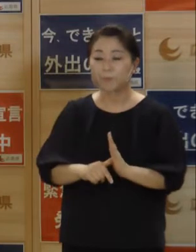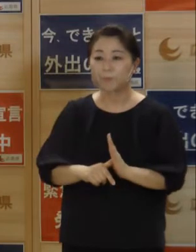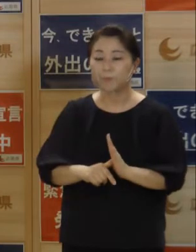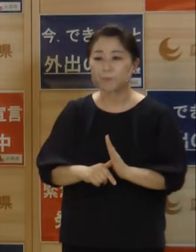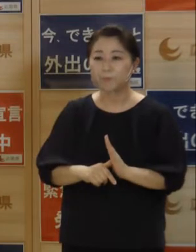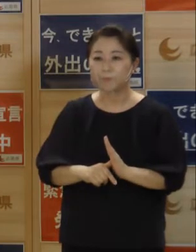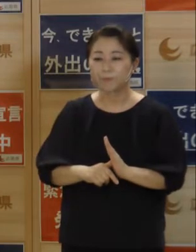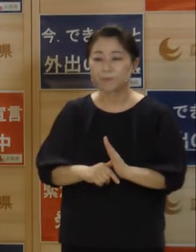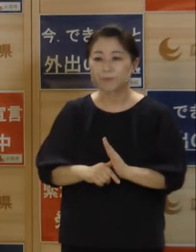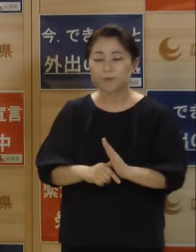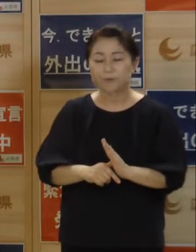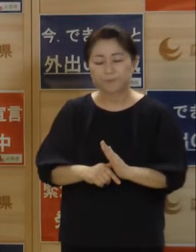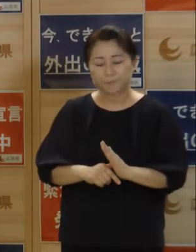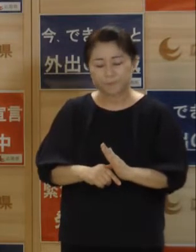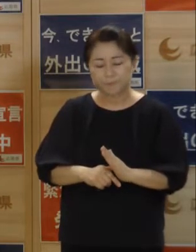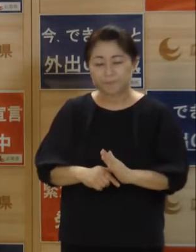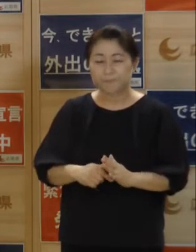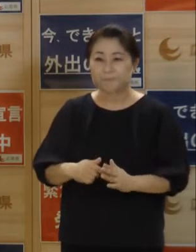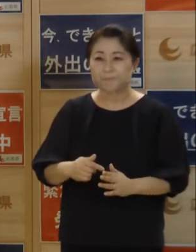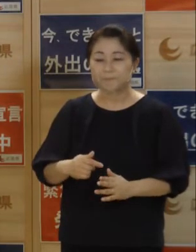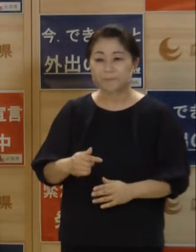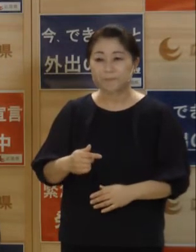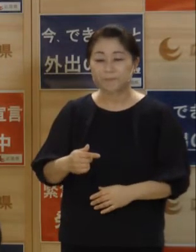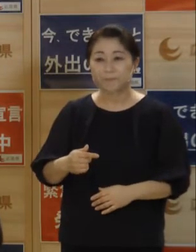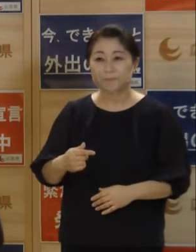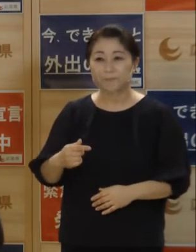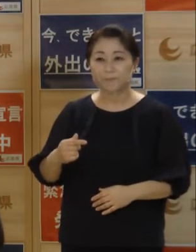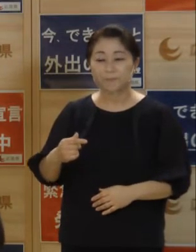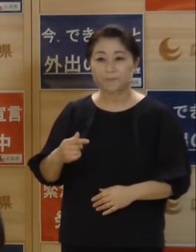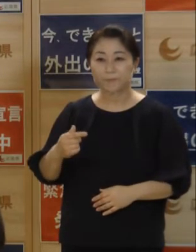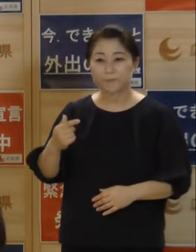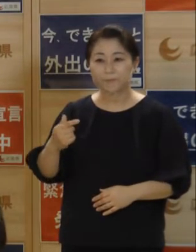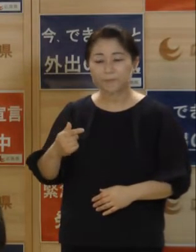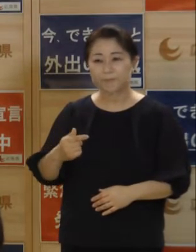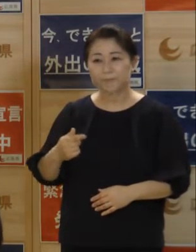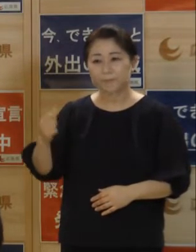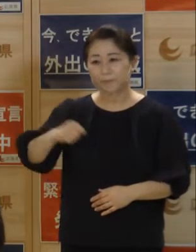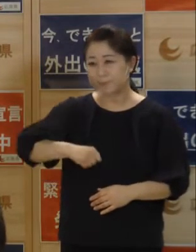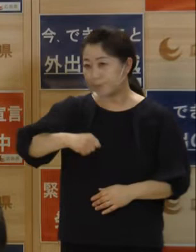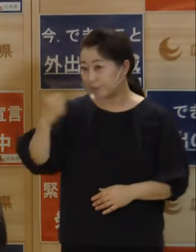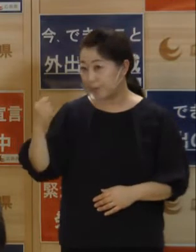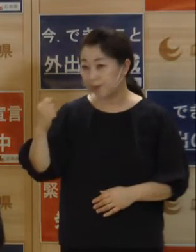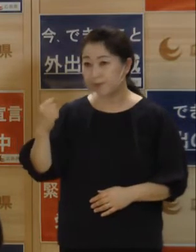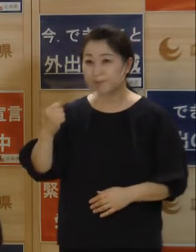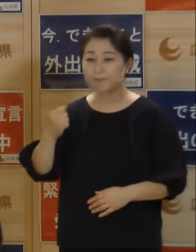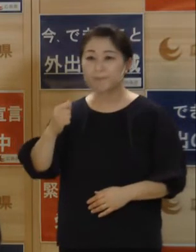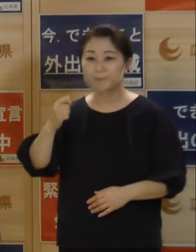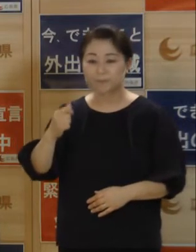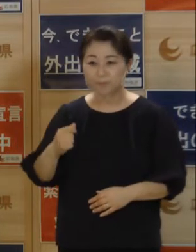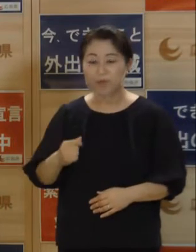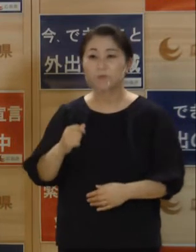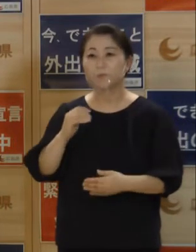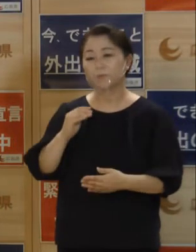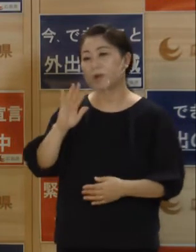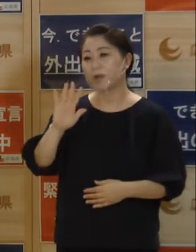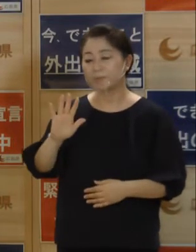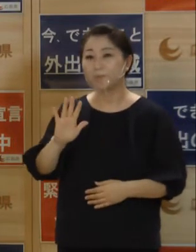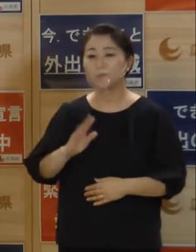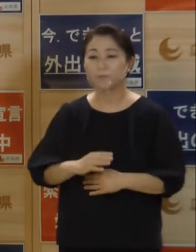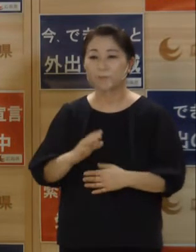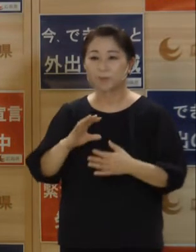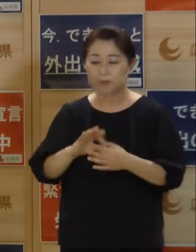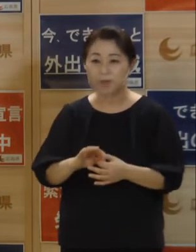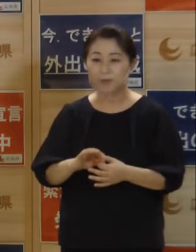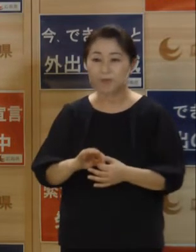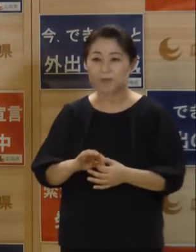非常に強いものがあると思いますので、それに対して十分に応えていただけているというふうにはですね、